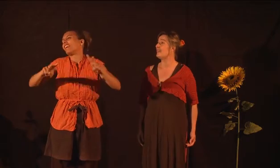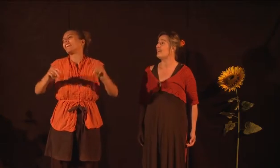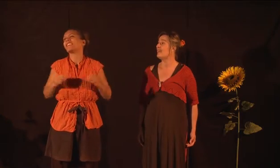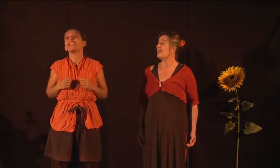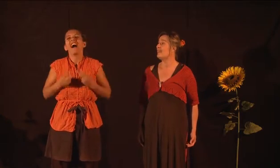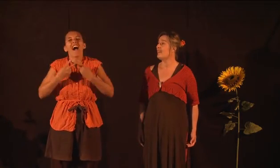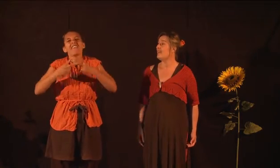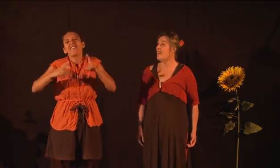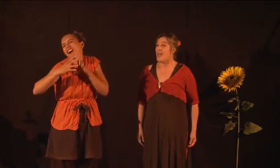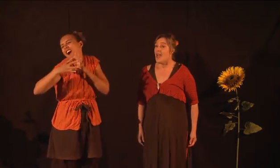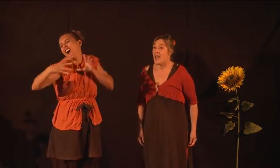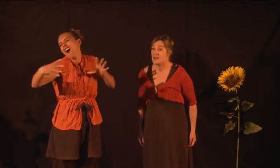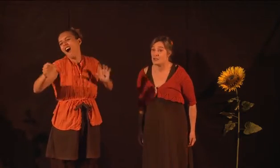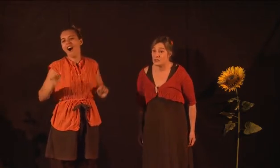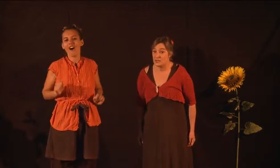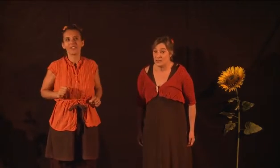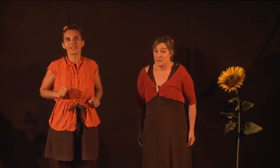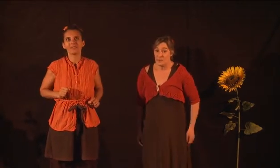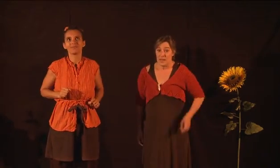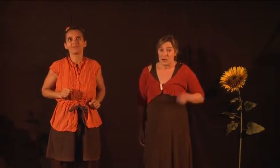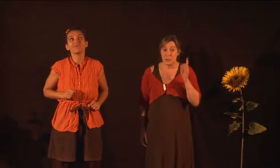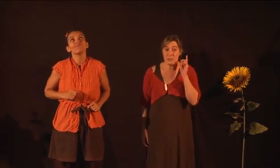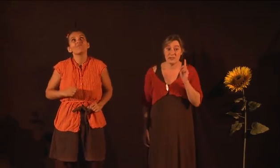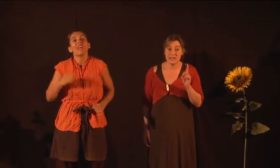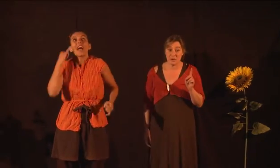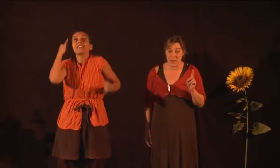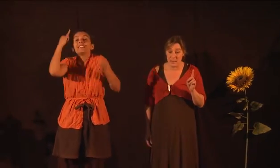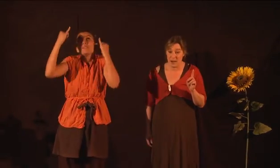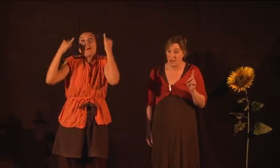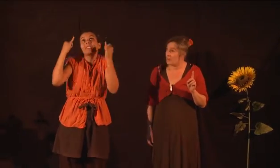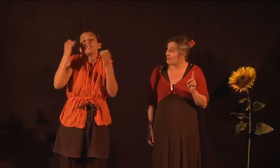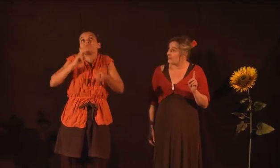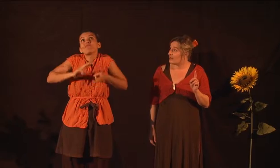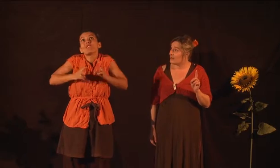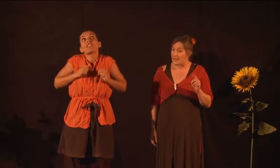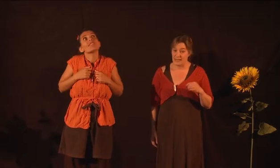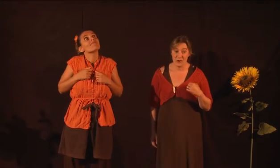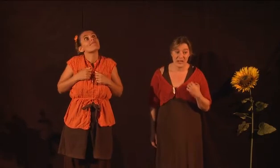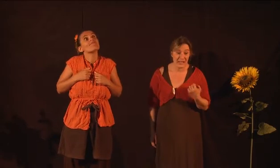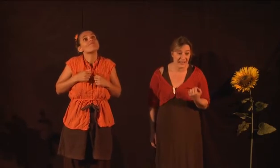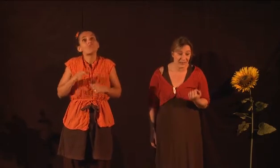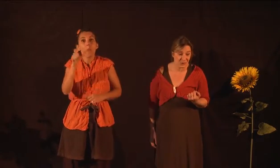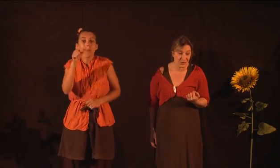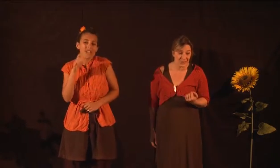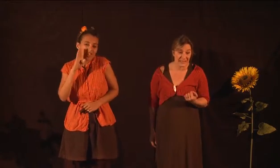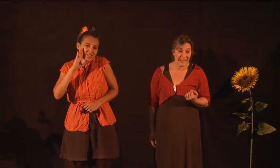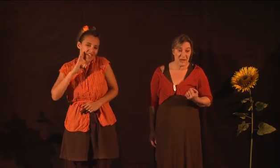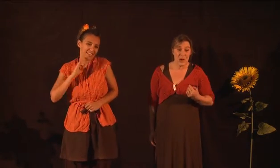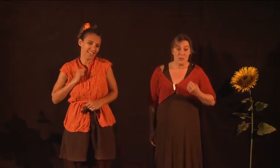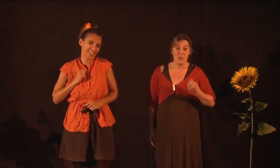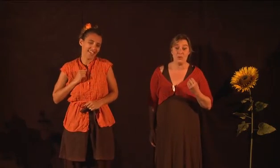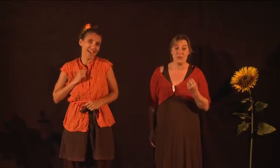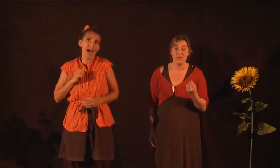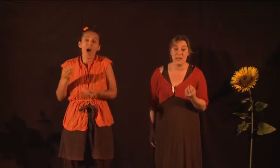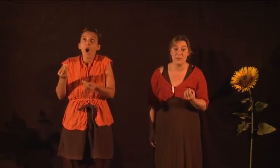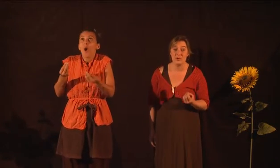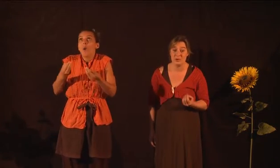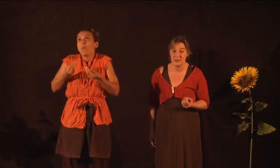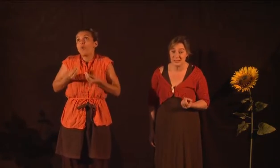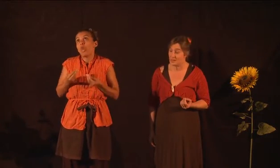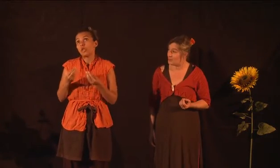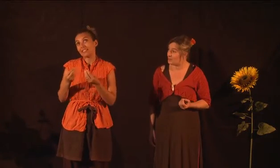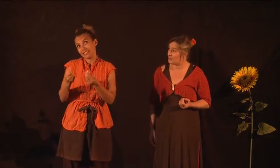ville. Elle se dit que peut-être là-bas, il y aurait quelqu'un de gentil pour lui donner